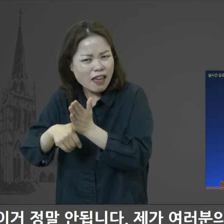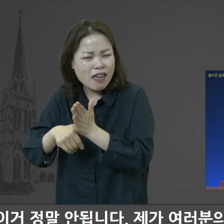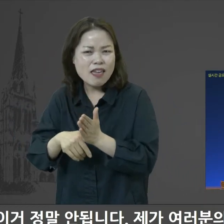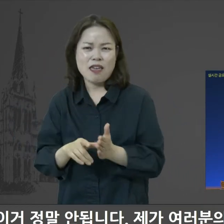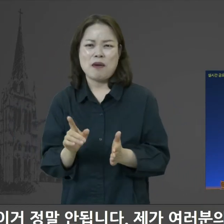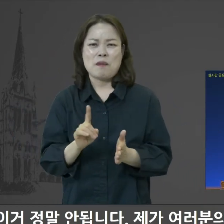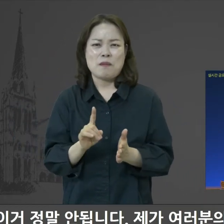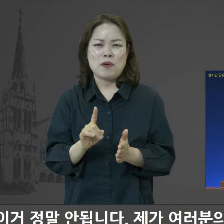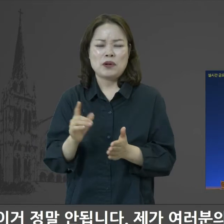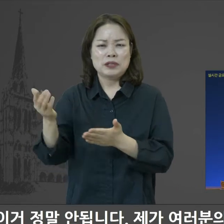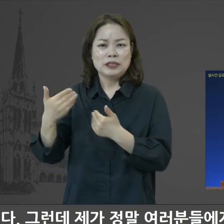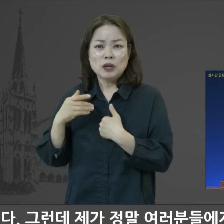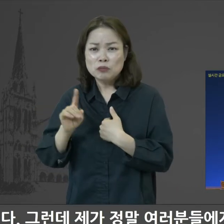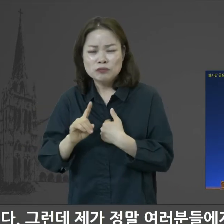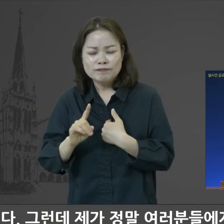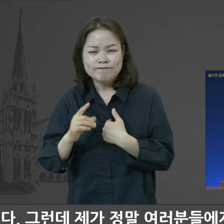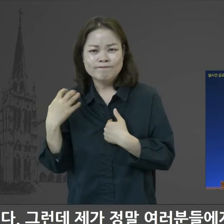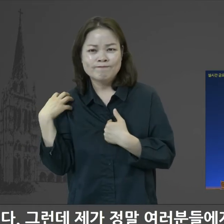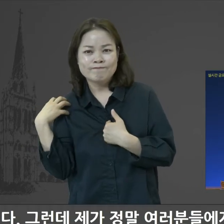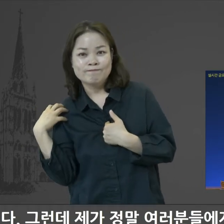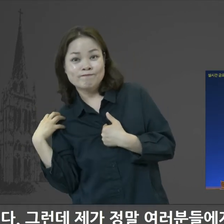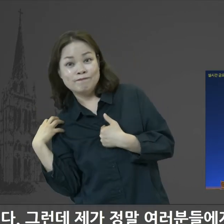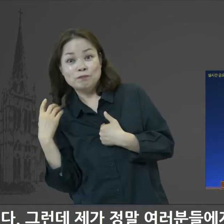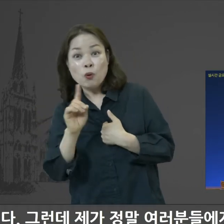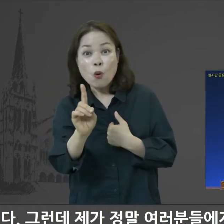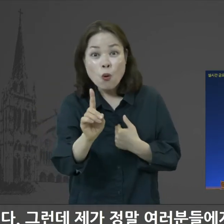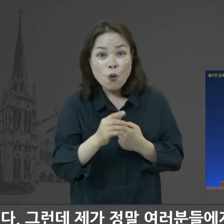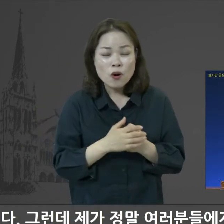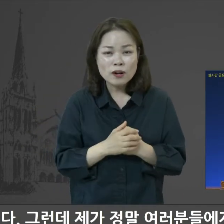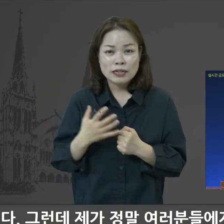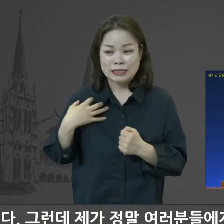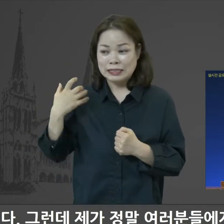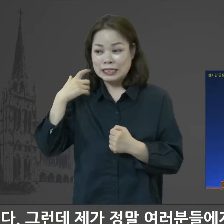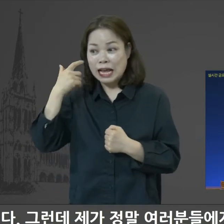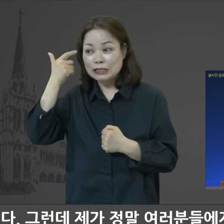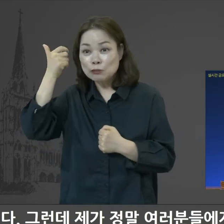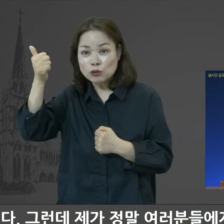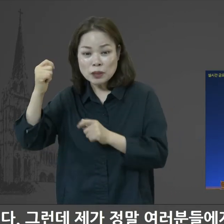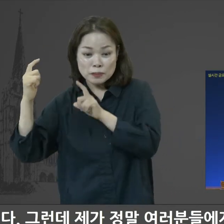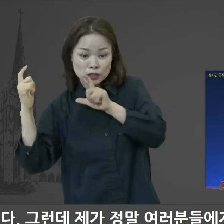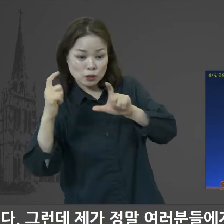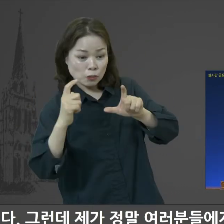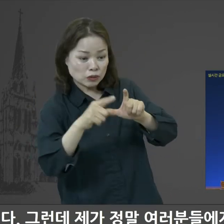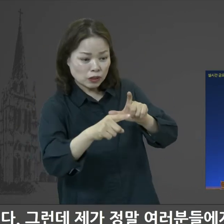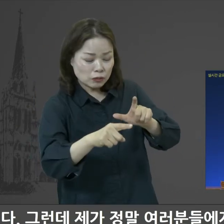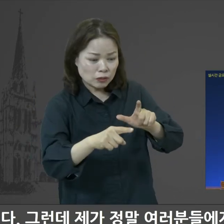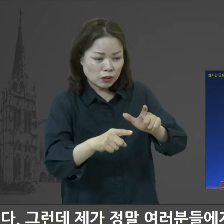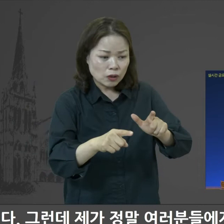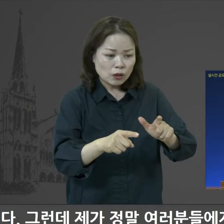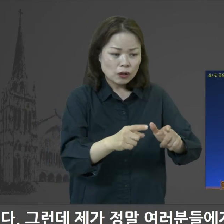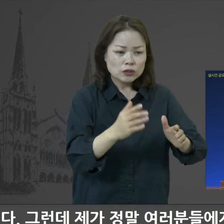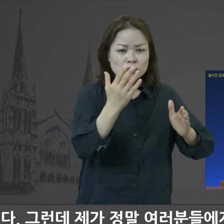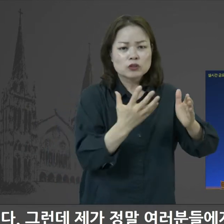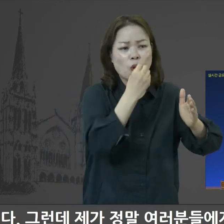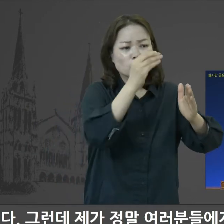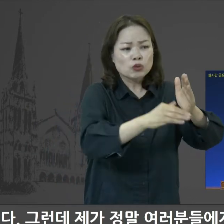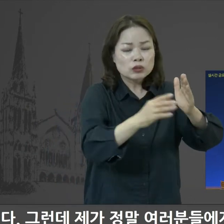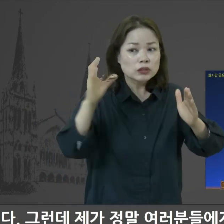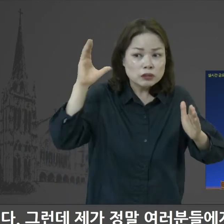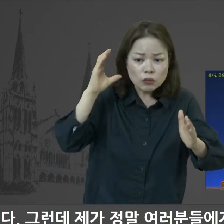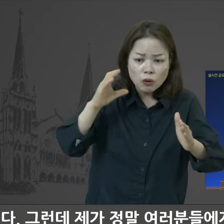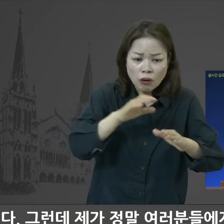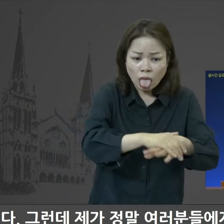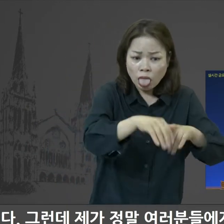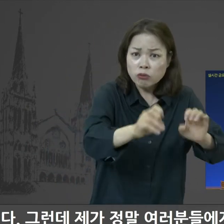받을 것 같아서 무겁습니다. 제가 담임하고 말씀을 선포했던 성도들이 헛된 신앙생활하면 안 되잖아요.